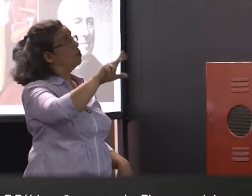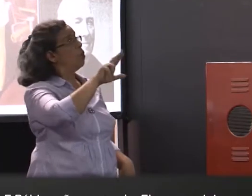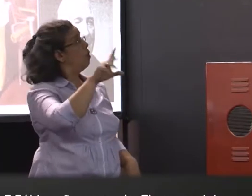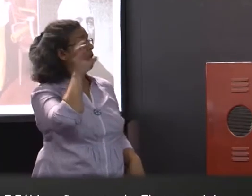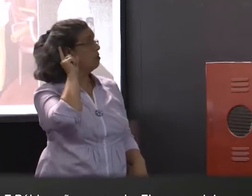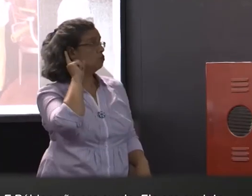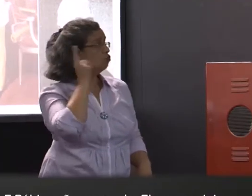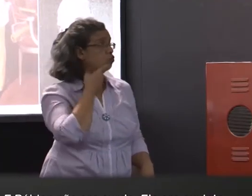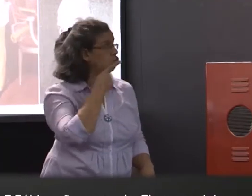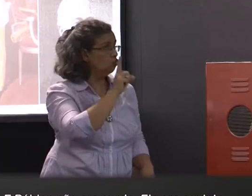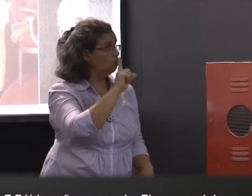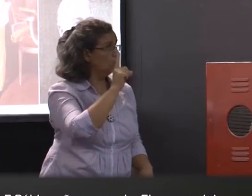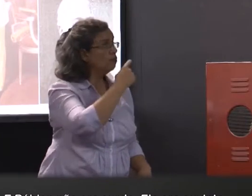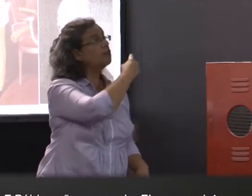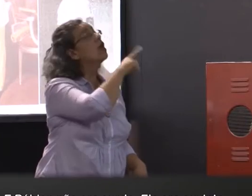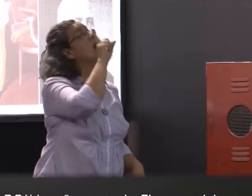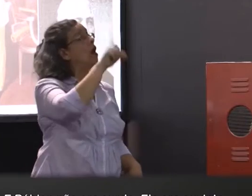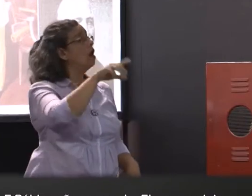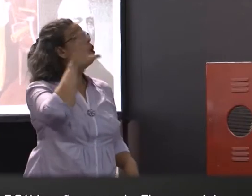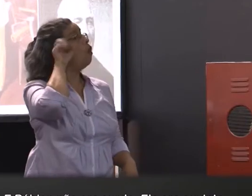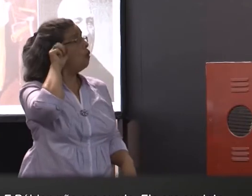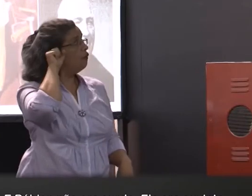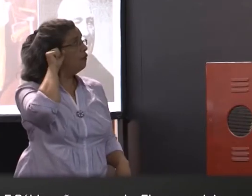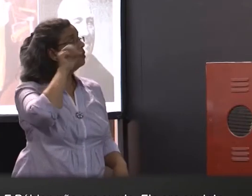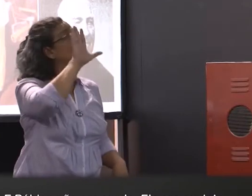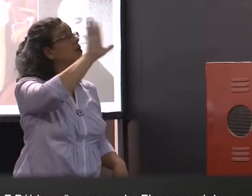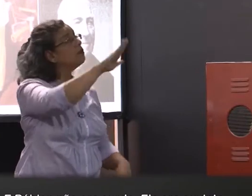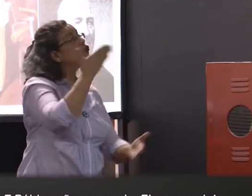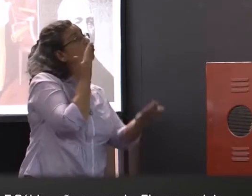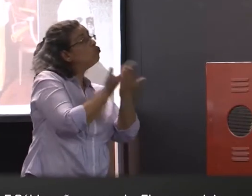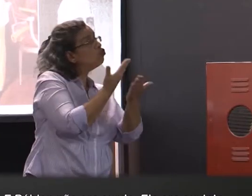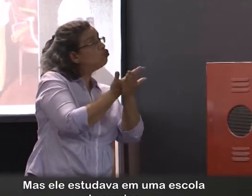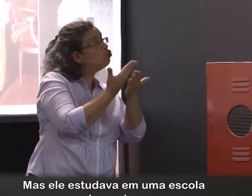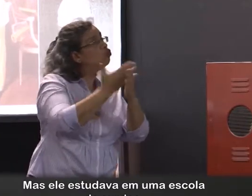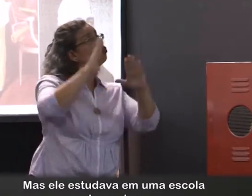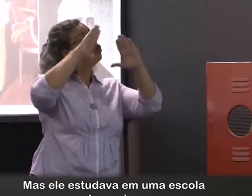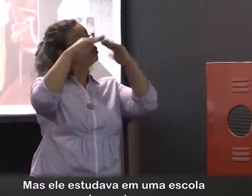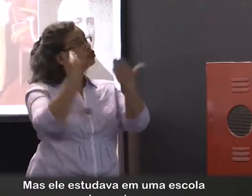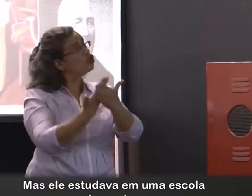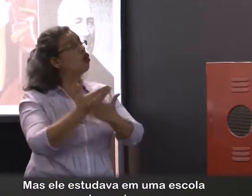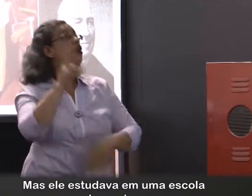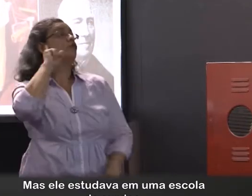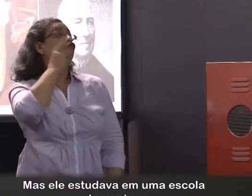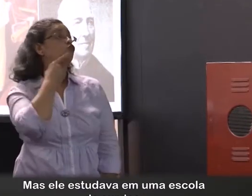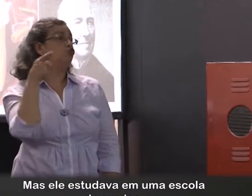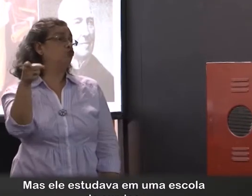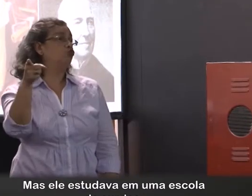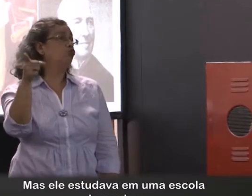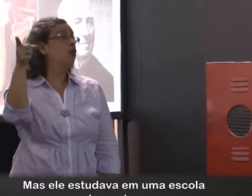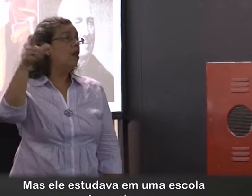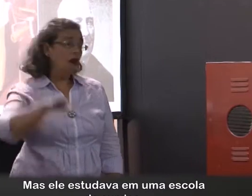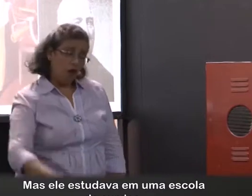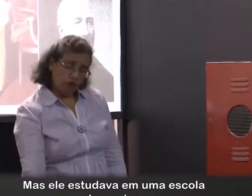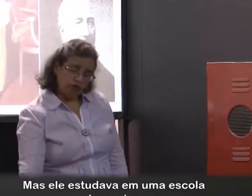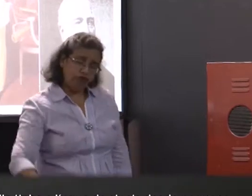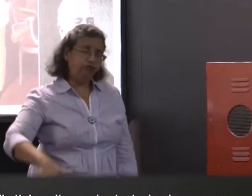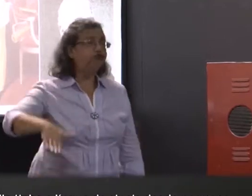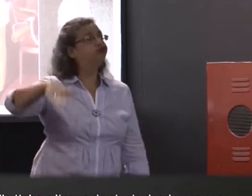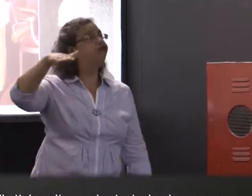E Bebian, ele não era surdo, ele era ouvinte, mas ele estudava numa escola de surdos. Desde